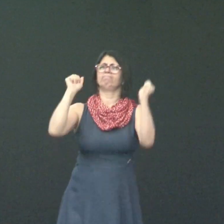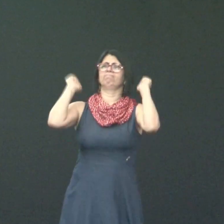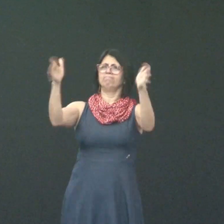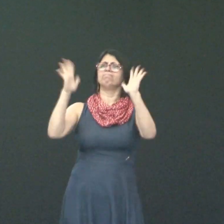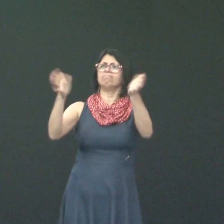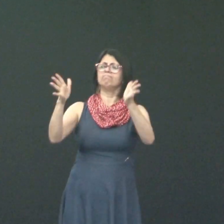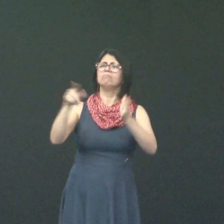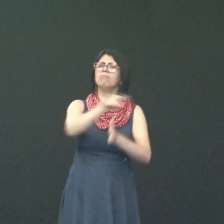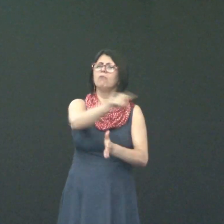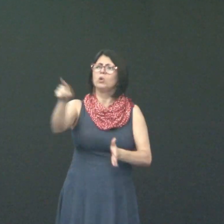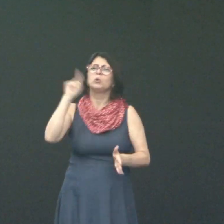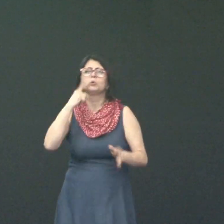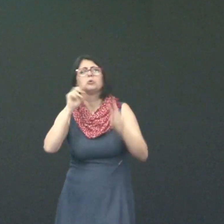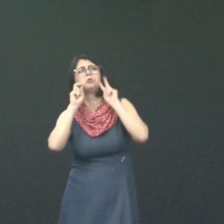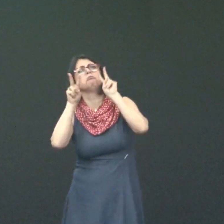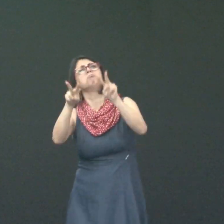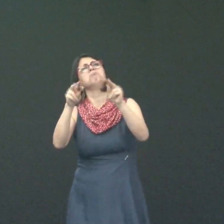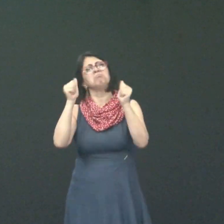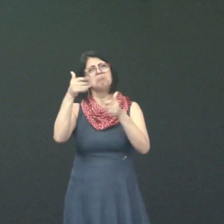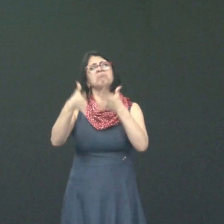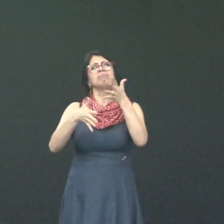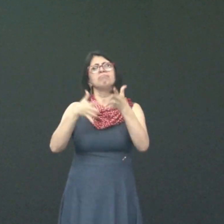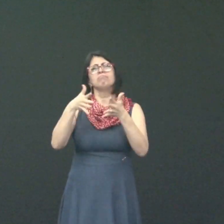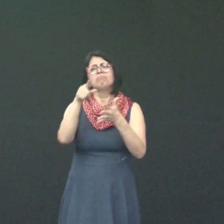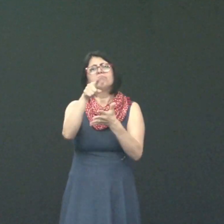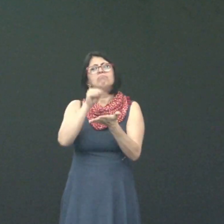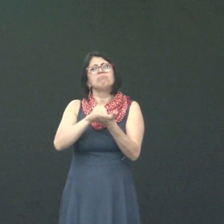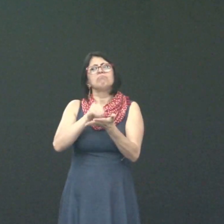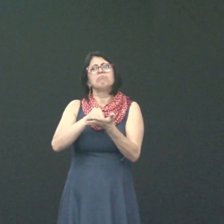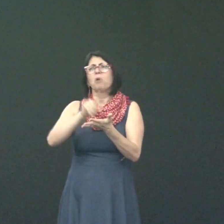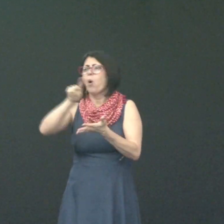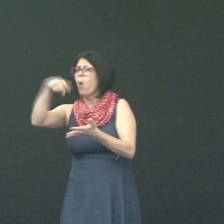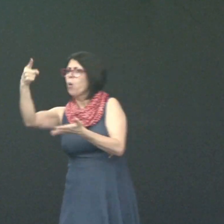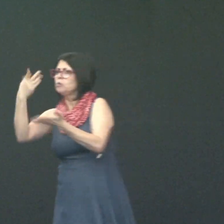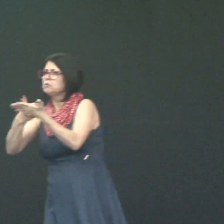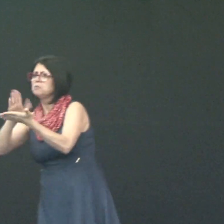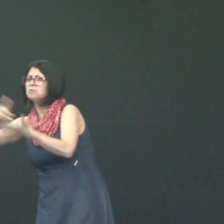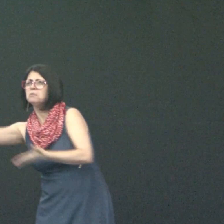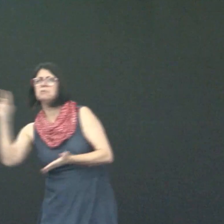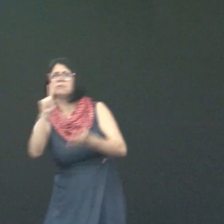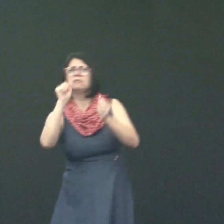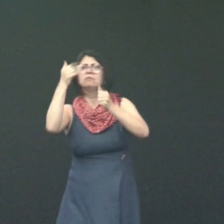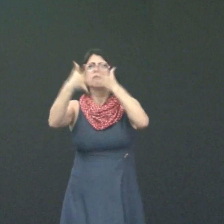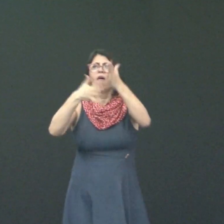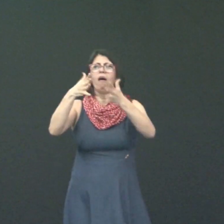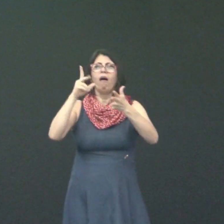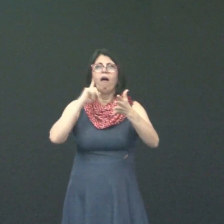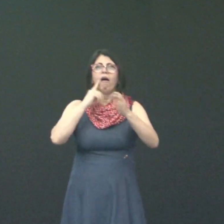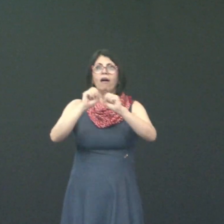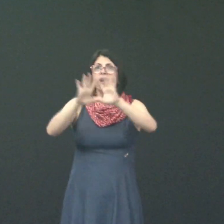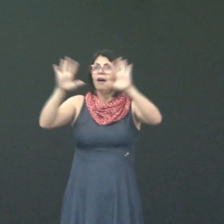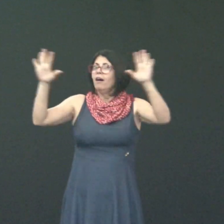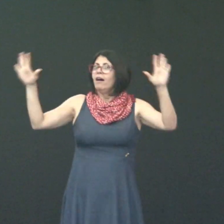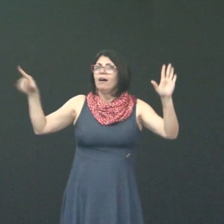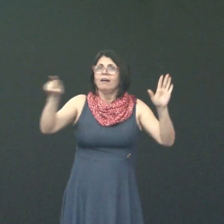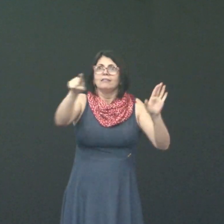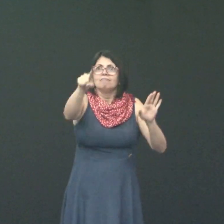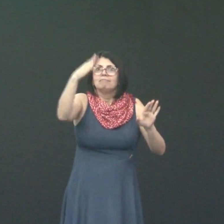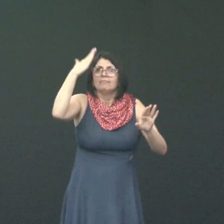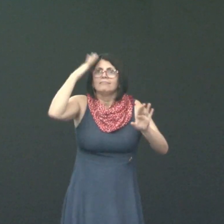comunidade surda. Eu, enquanto intérprete, eu percebo que alguns intérpretes, por exemplo, uns têm a